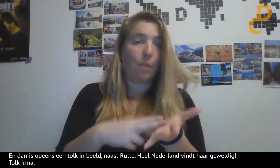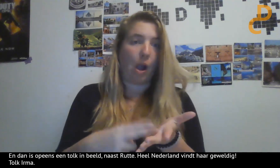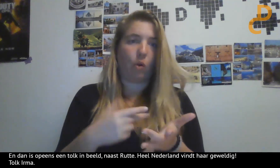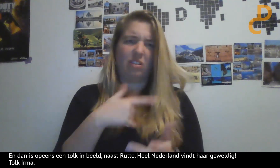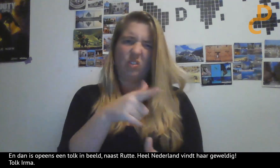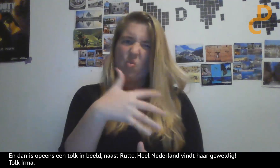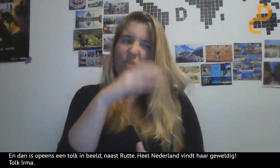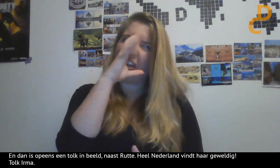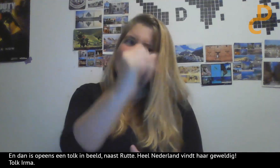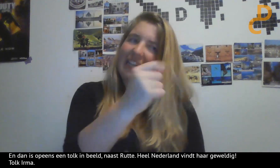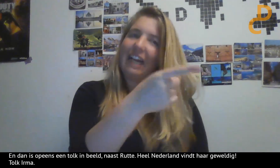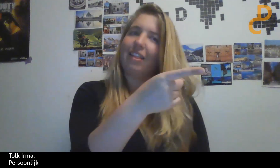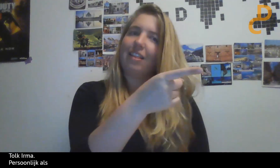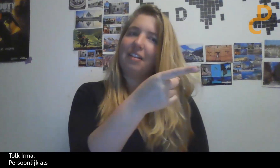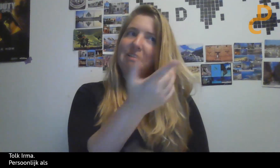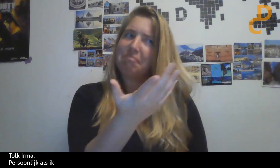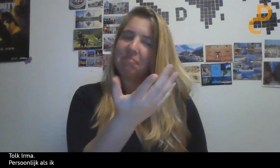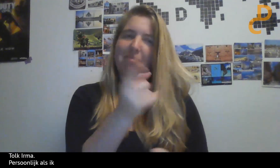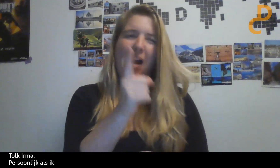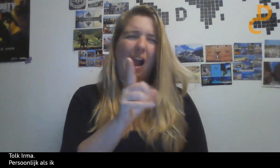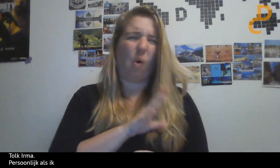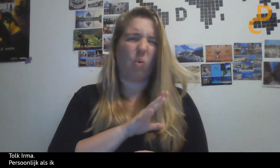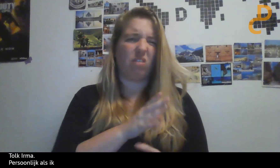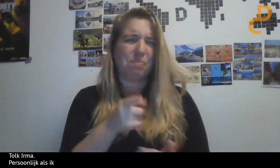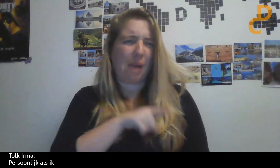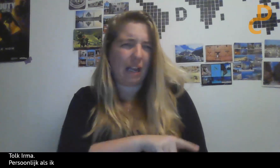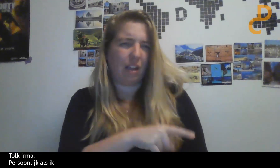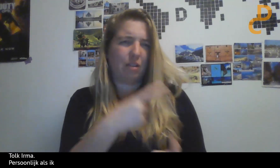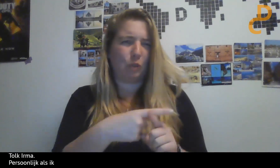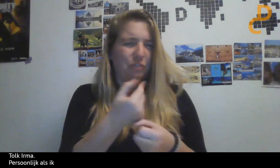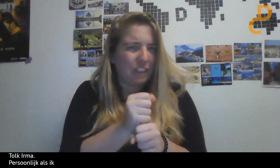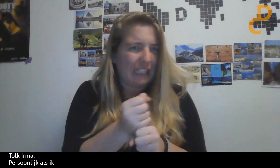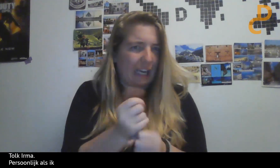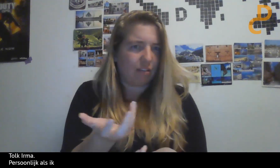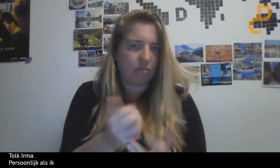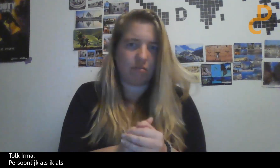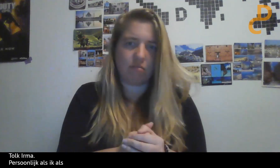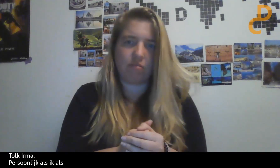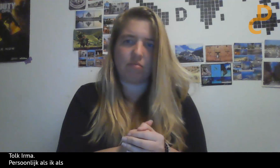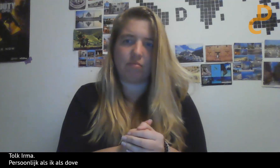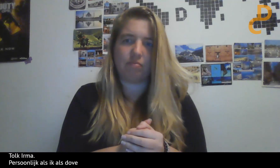Persoonlijk, als ik als doof en tolkgebruiker, vind ik het ook interessant, maar ook pijnlijk en frustrerend.